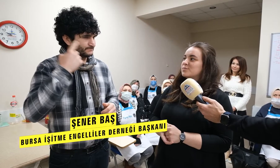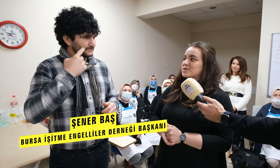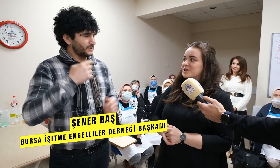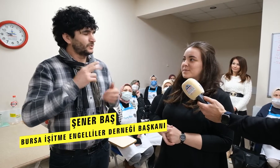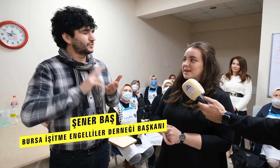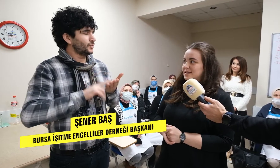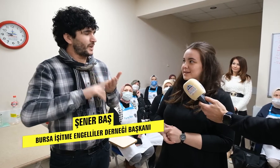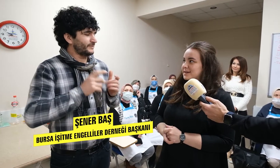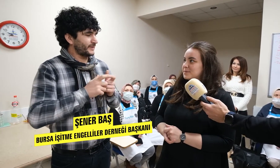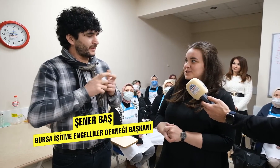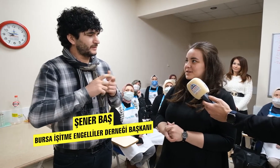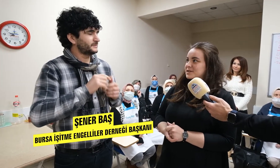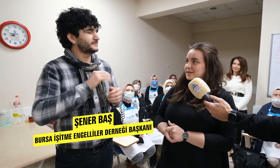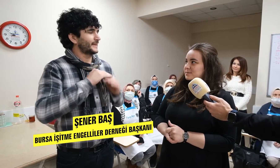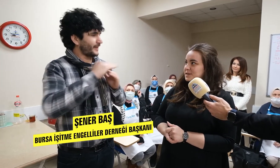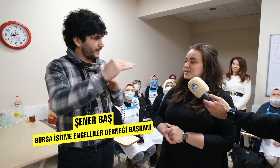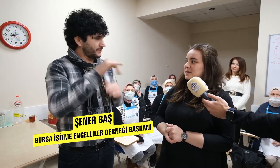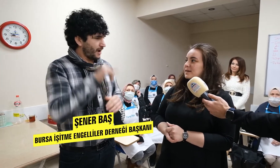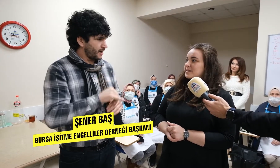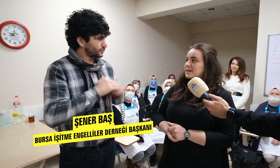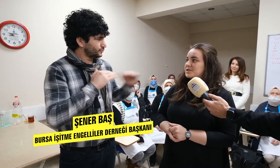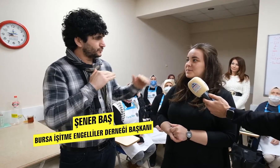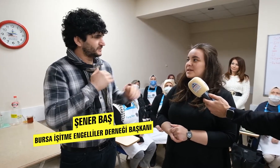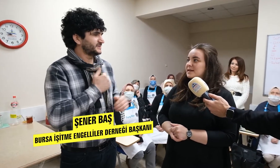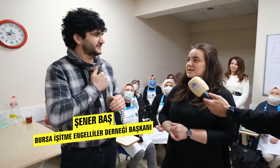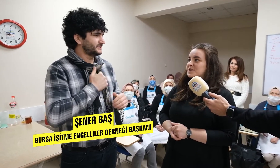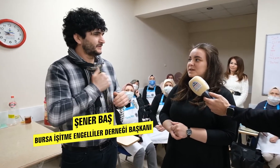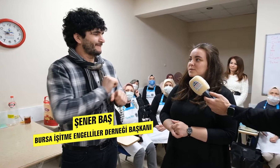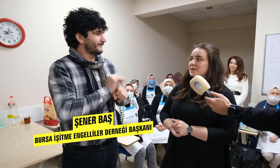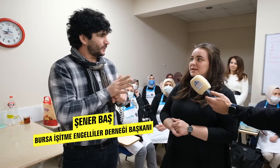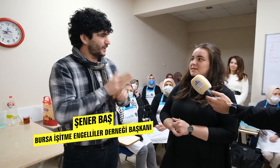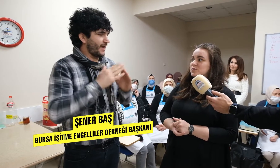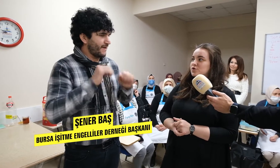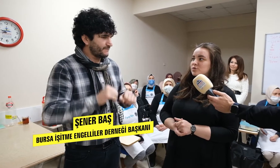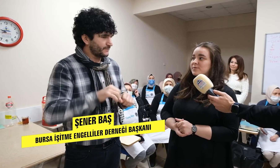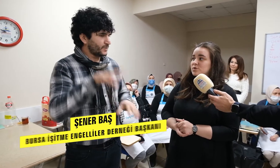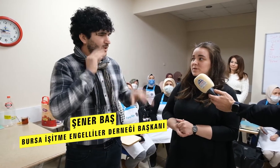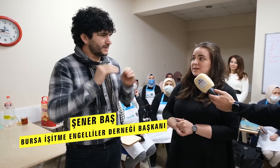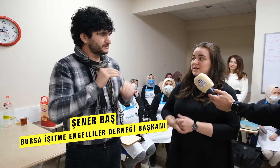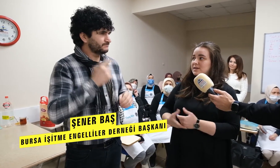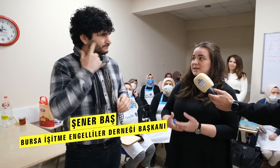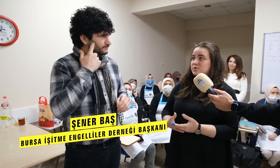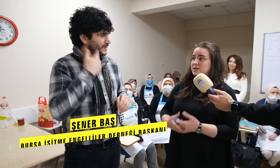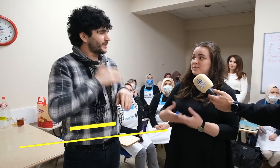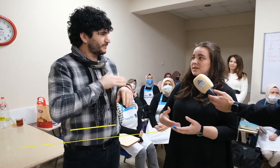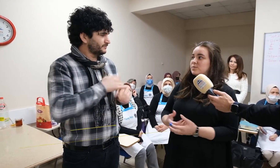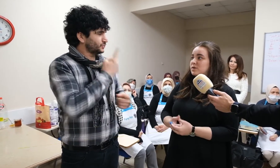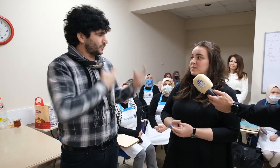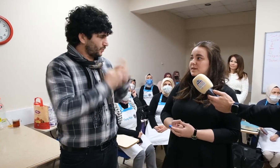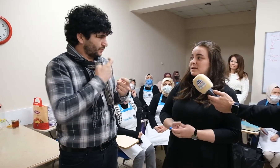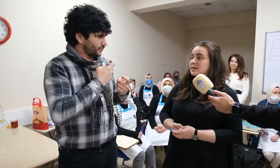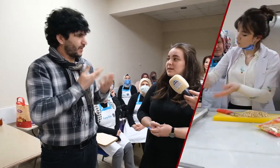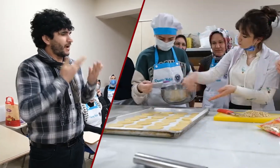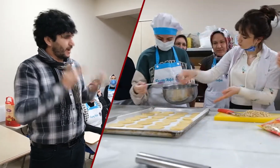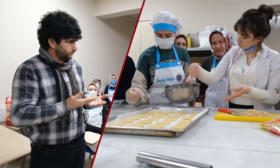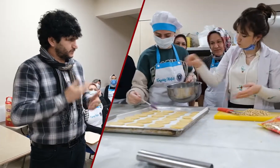Öncelikle ben Bursa İşitme Engelliler Derneği Başkanı Şener Baş. İşitme engelliler için ne yapmam gerektiğini düşündüm. Virüste evdeler sürekli pandemi